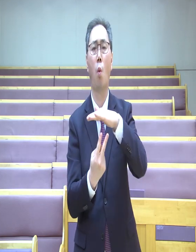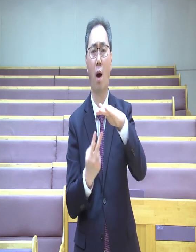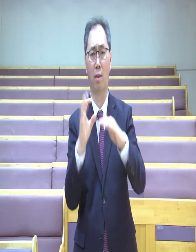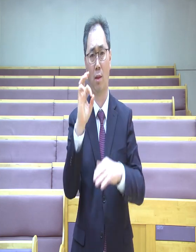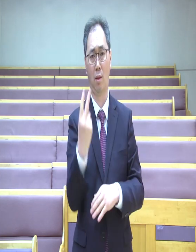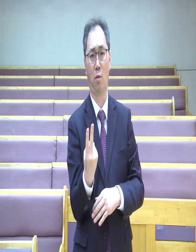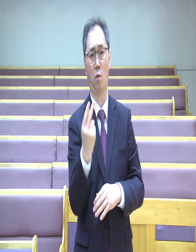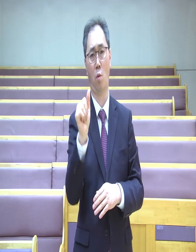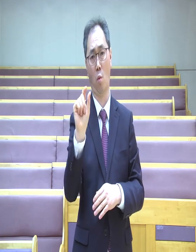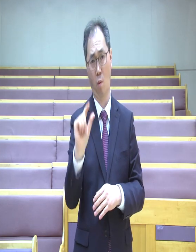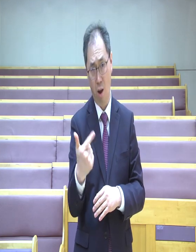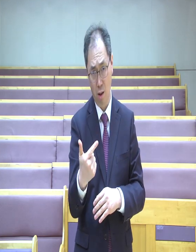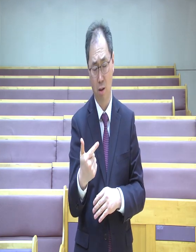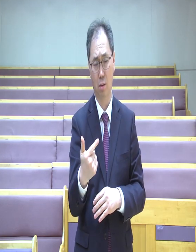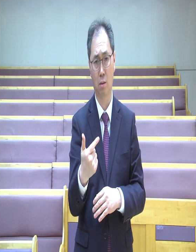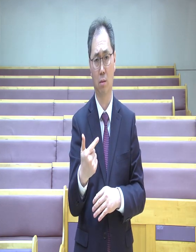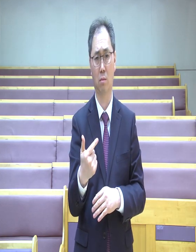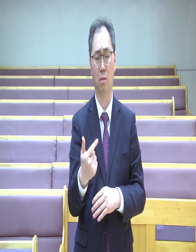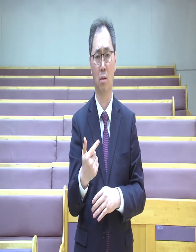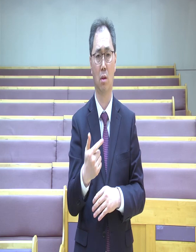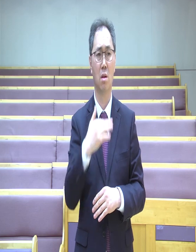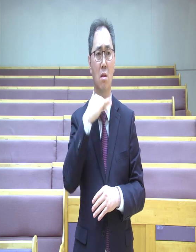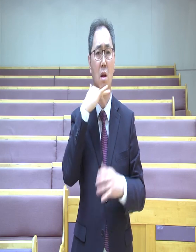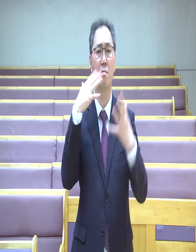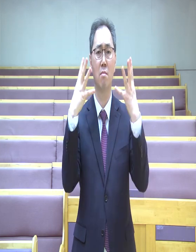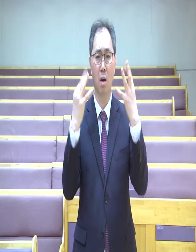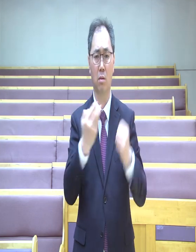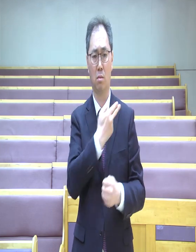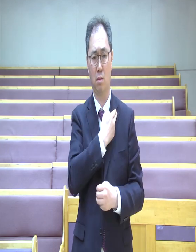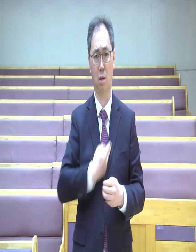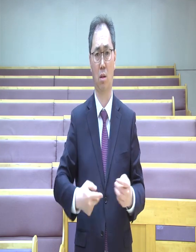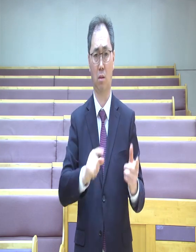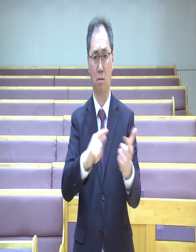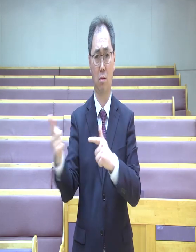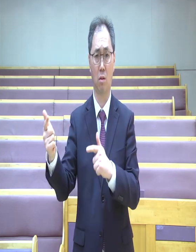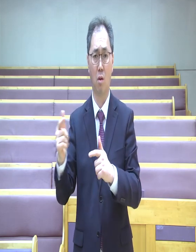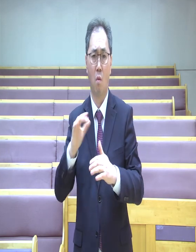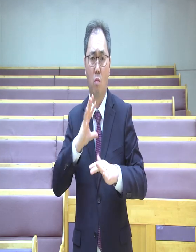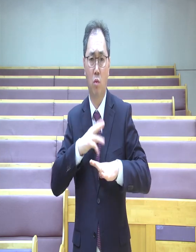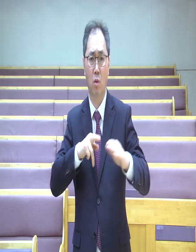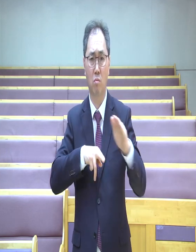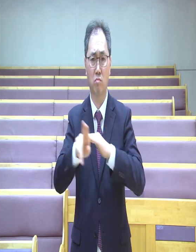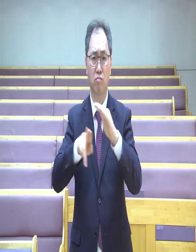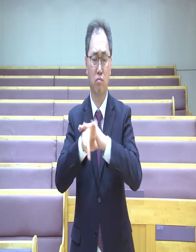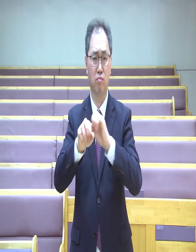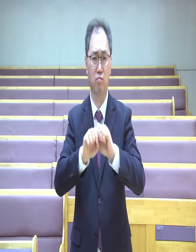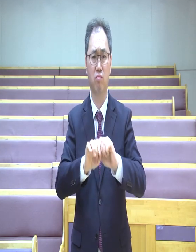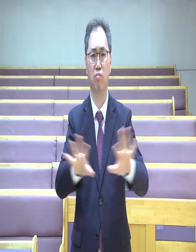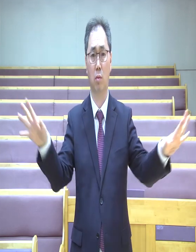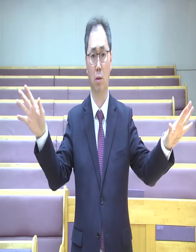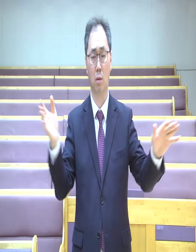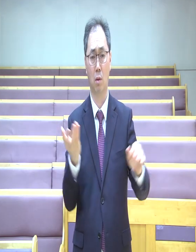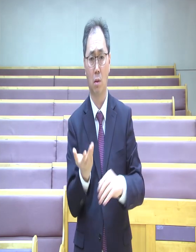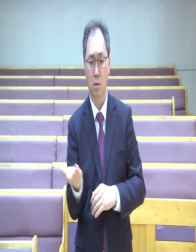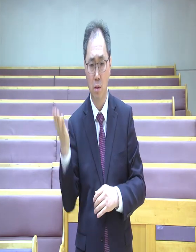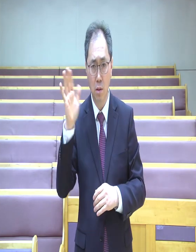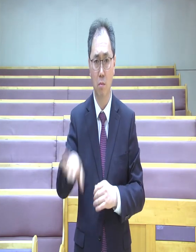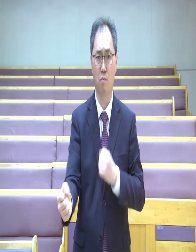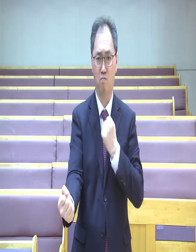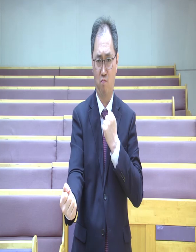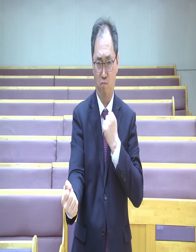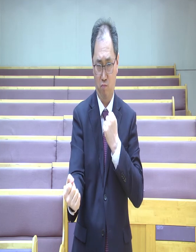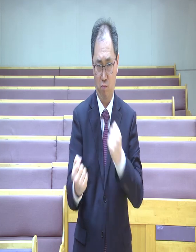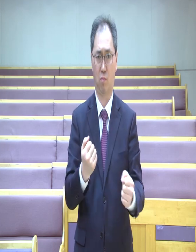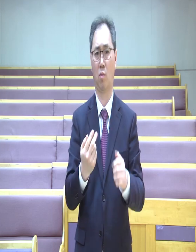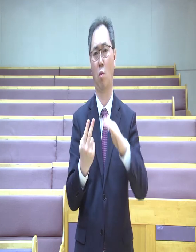받았던 제자였죠. 나이 많은 제자들이 신변의 위협을 느끼고 모두 사라진 후에